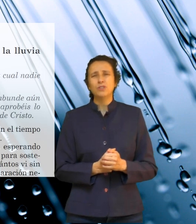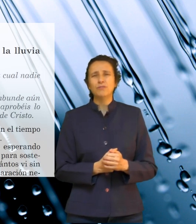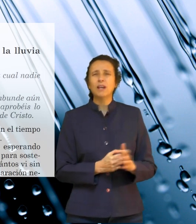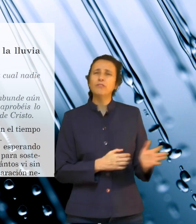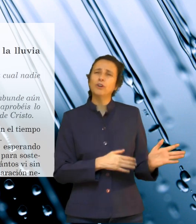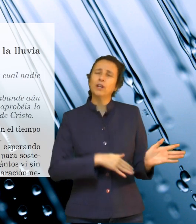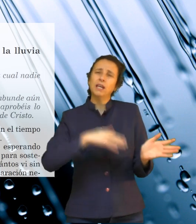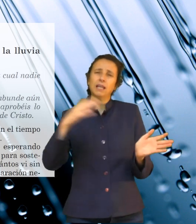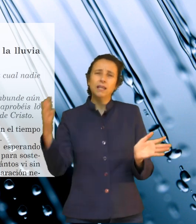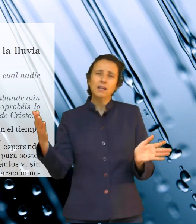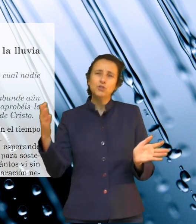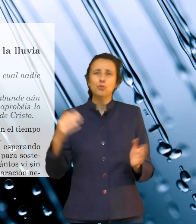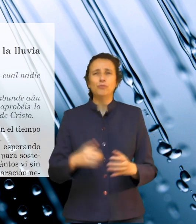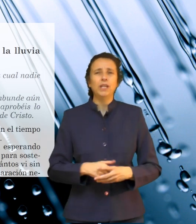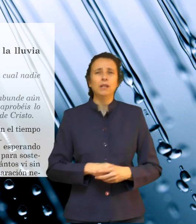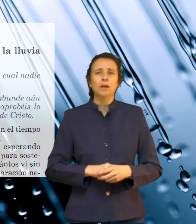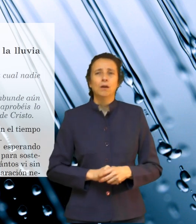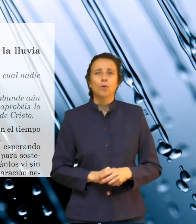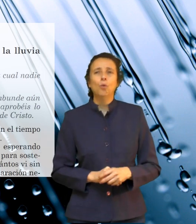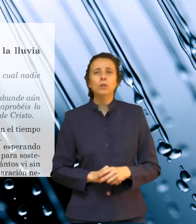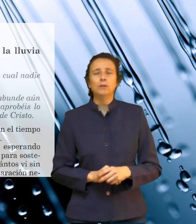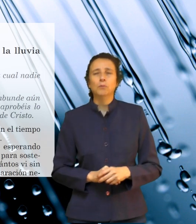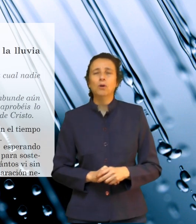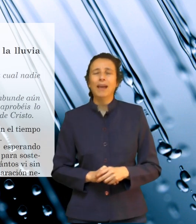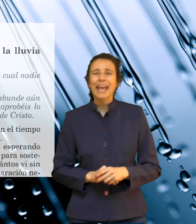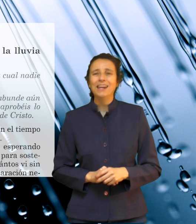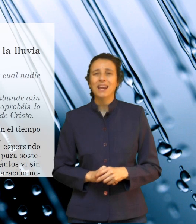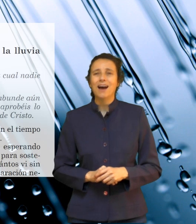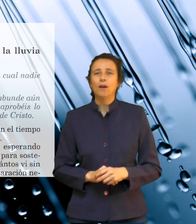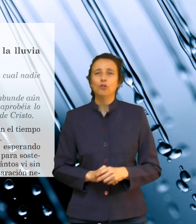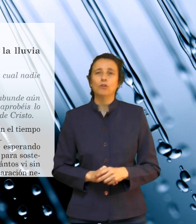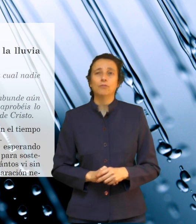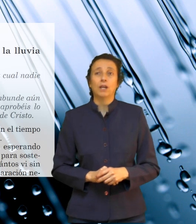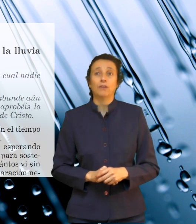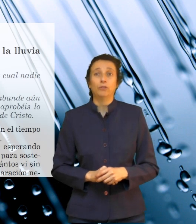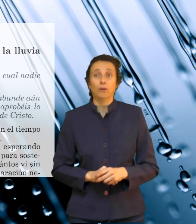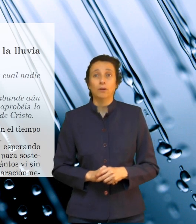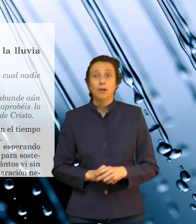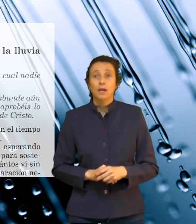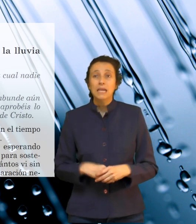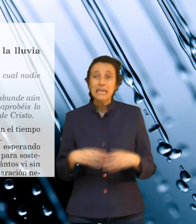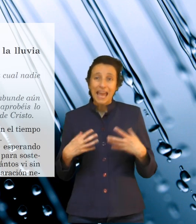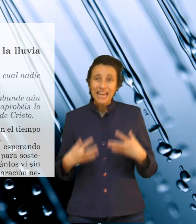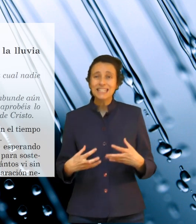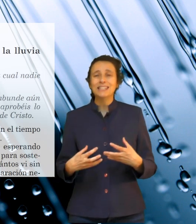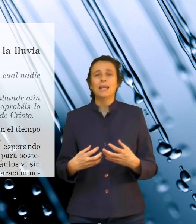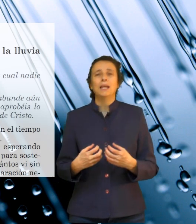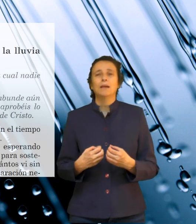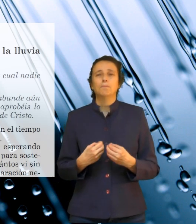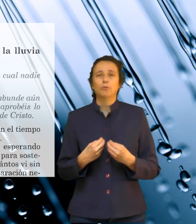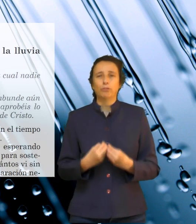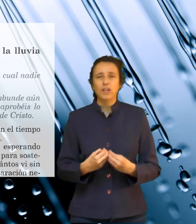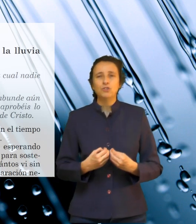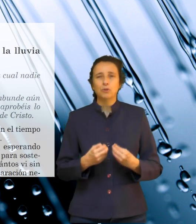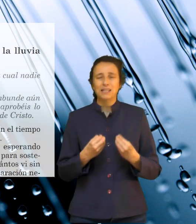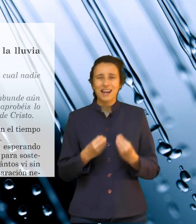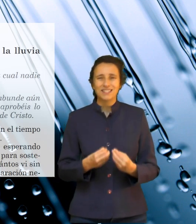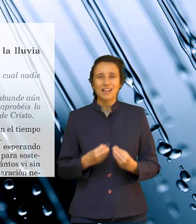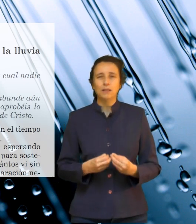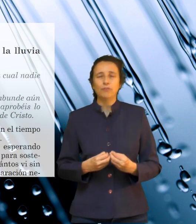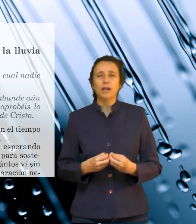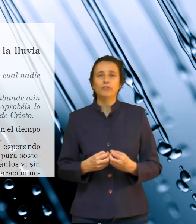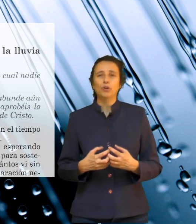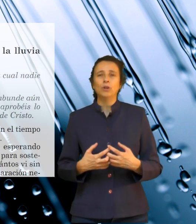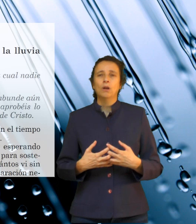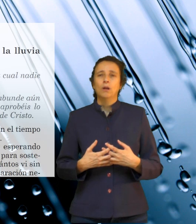fundamentado en la justificación y que tiene su fin último en la glorificación. Y este proceso, el de